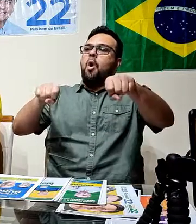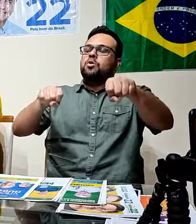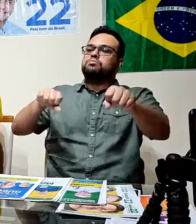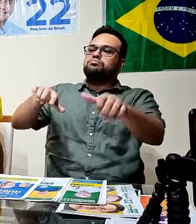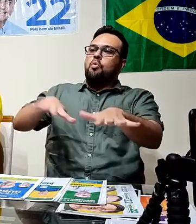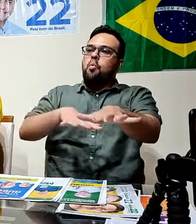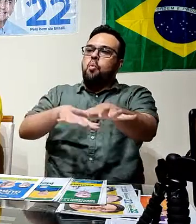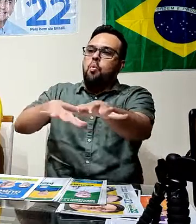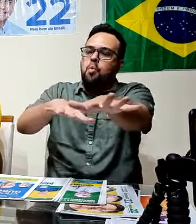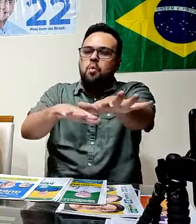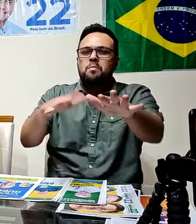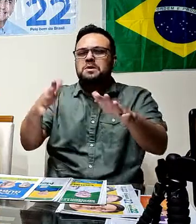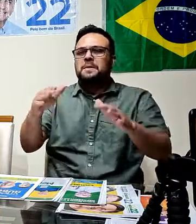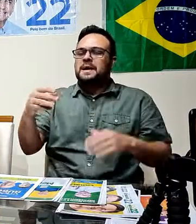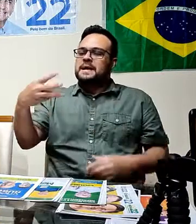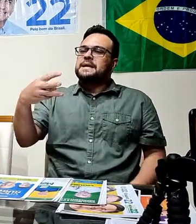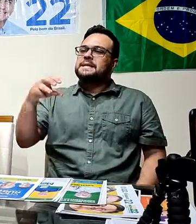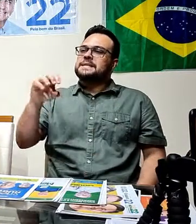percurso, uns 30 quilômetros.